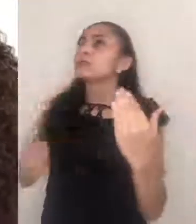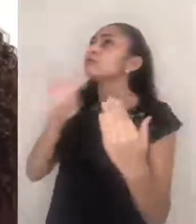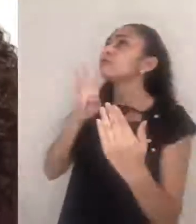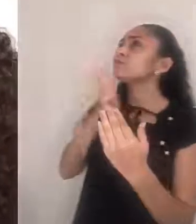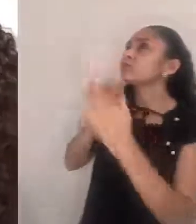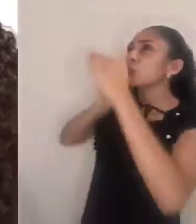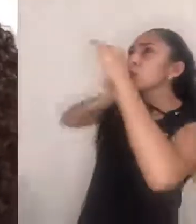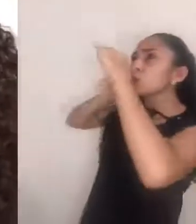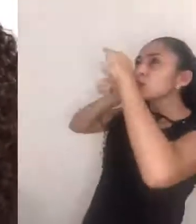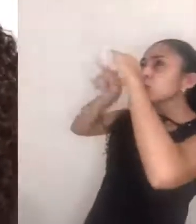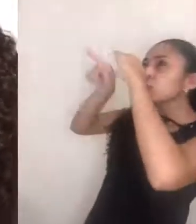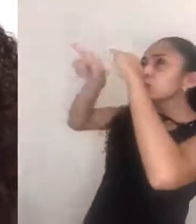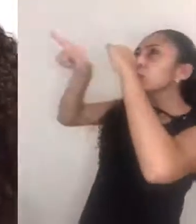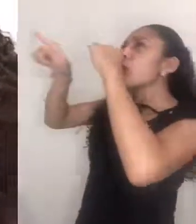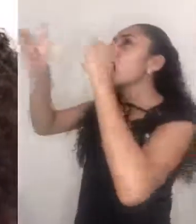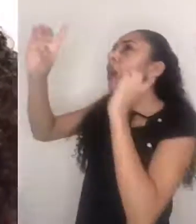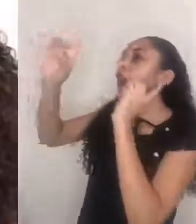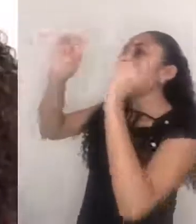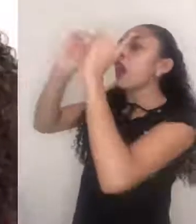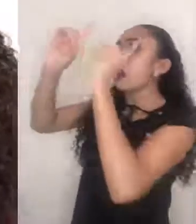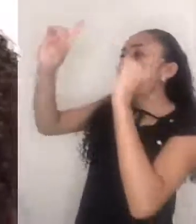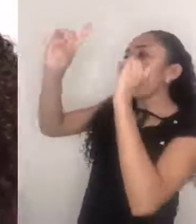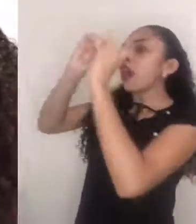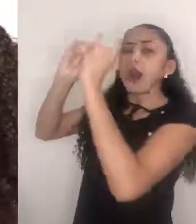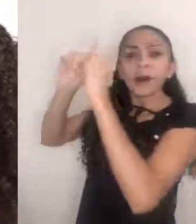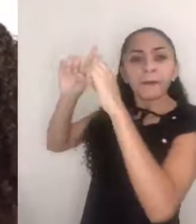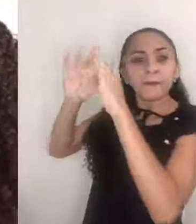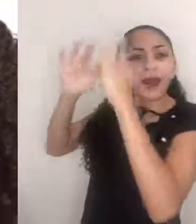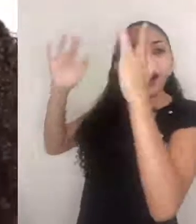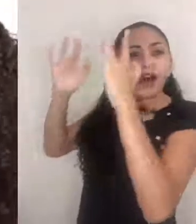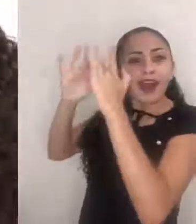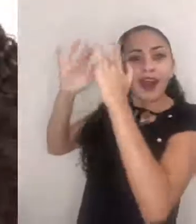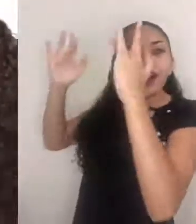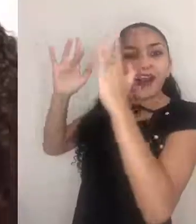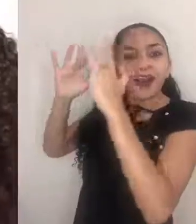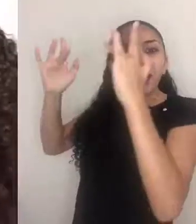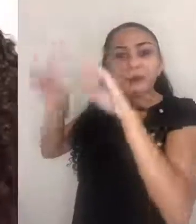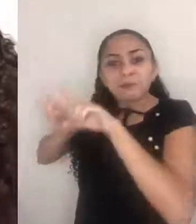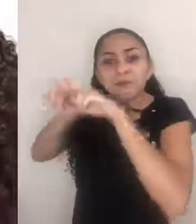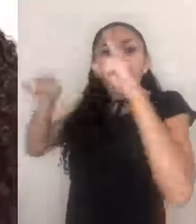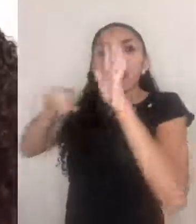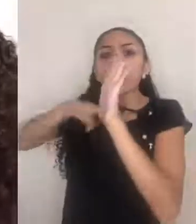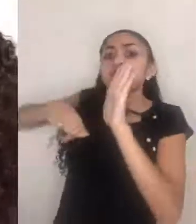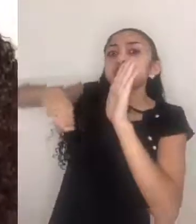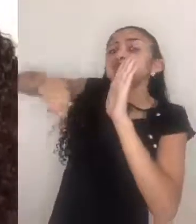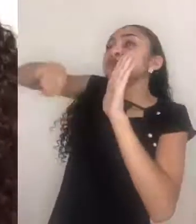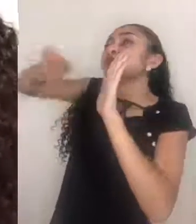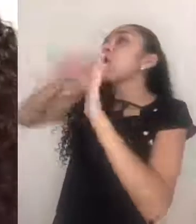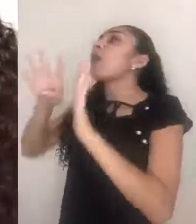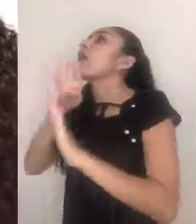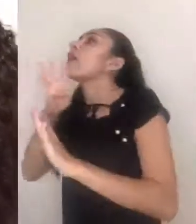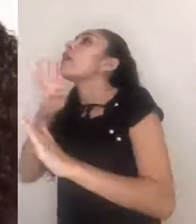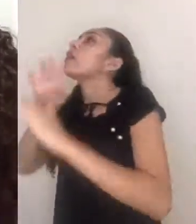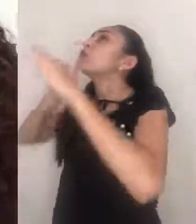mergulha, mais a gente descobre infinitamente. Quanto mais a gente mergulha na nossa vida com Deus, em conhecer